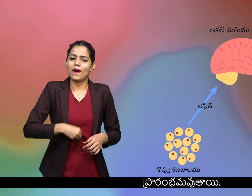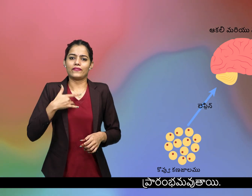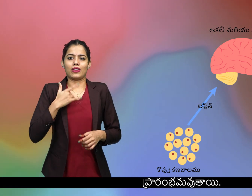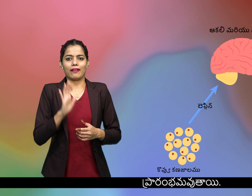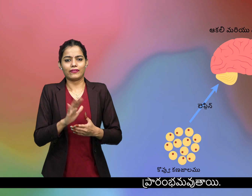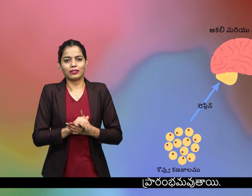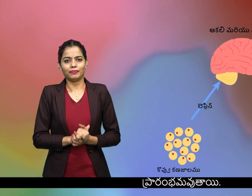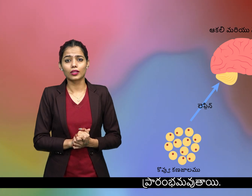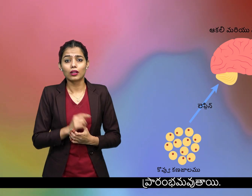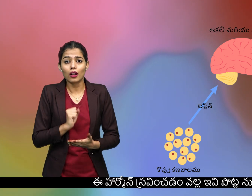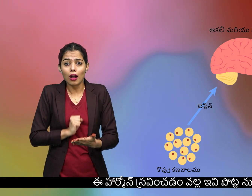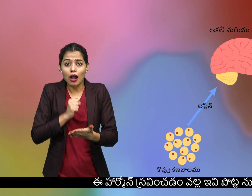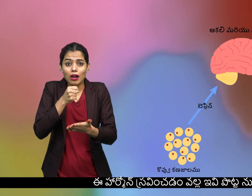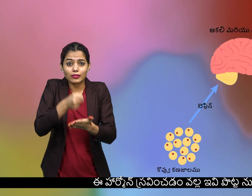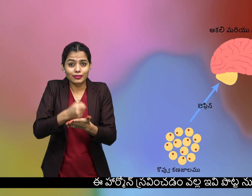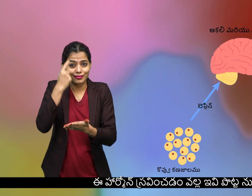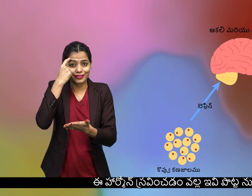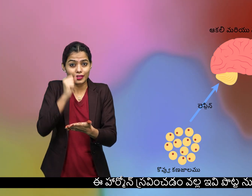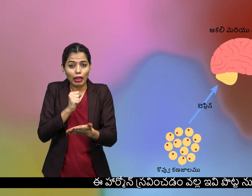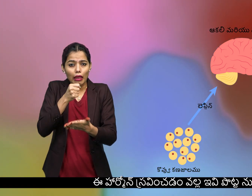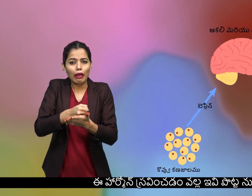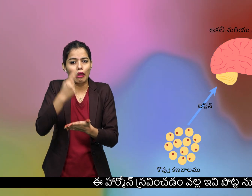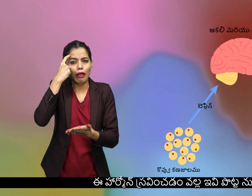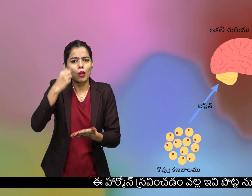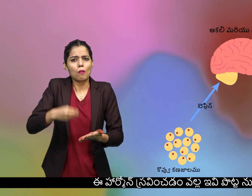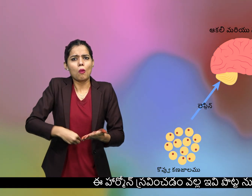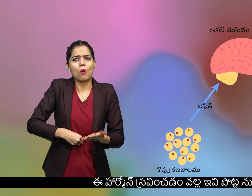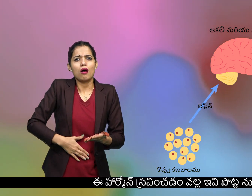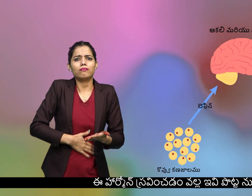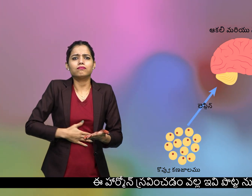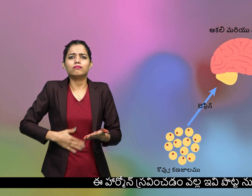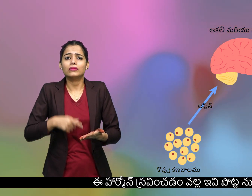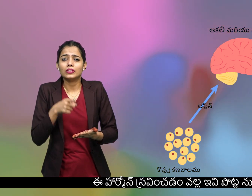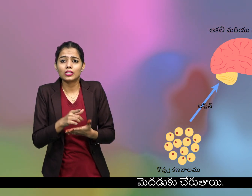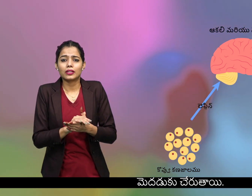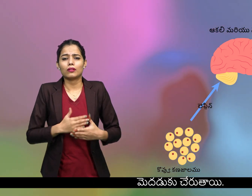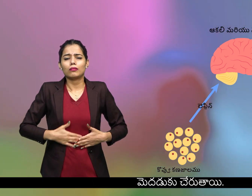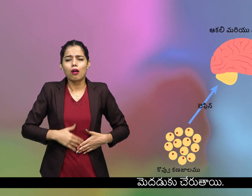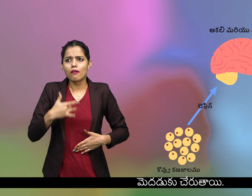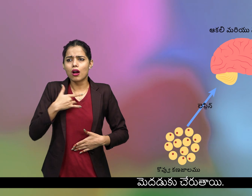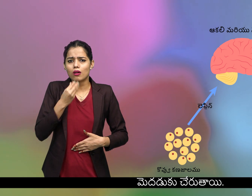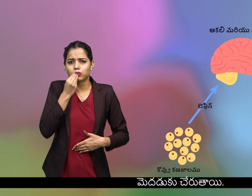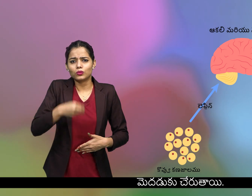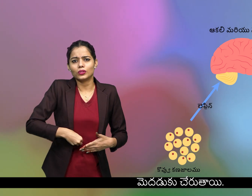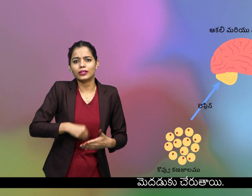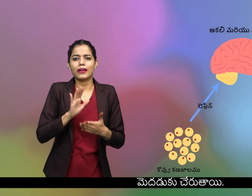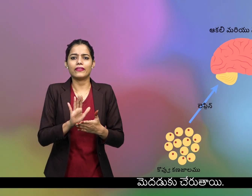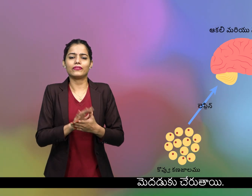ప్రారంభమవుతాయి. ఈ హార్మోన్ స్రవించడం వల్ల ఇవి పొట్ట నుంచి మెదడుకు చేరుతాయి.